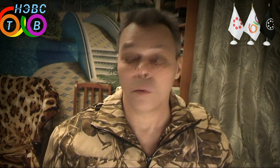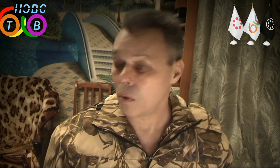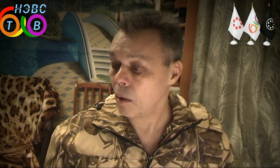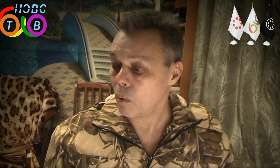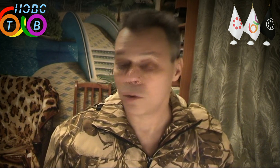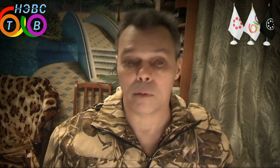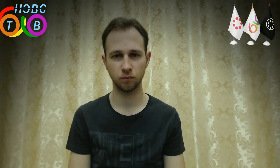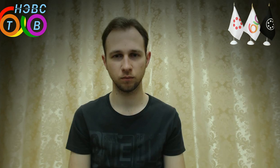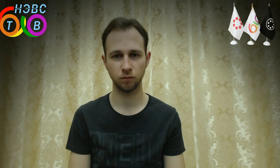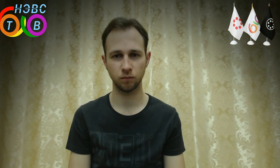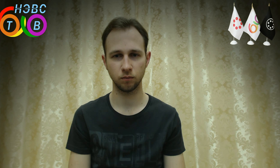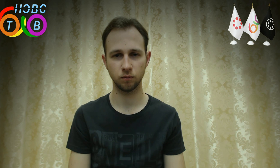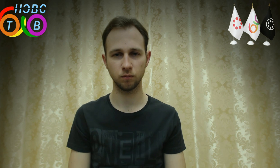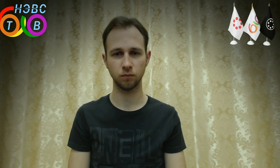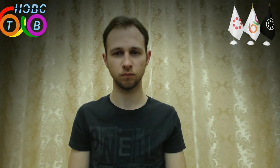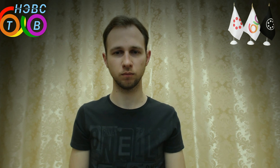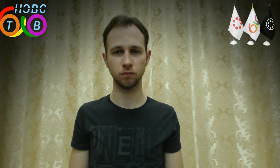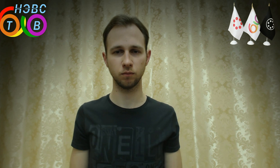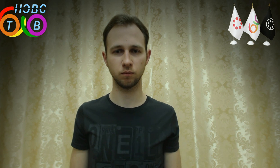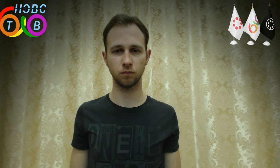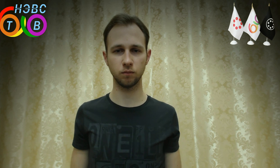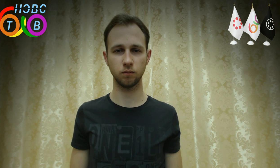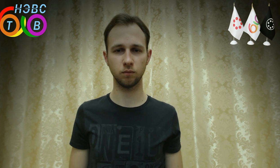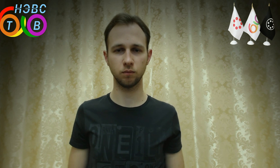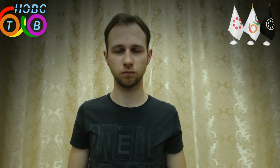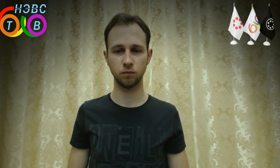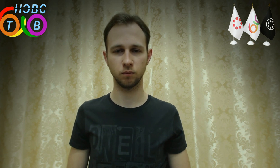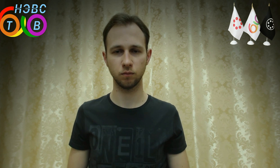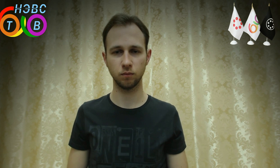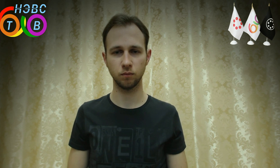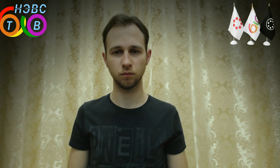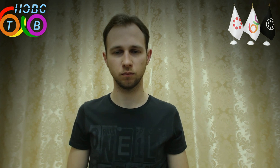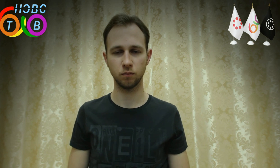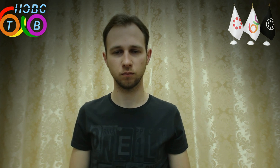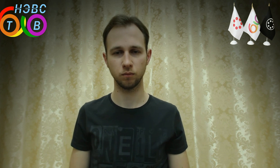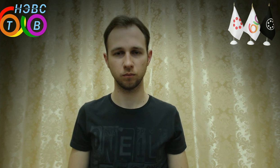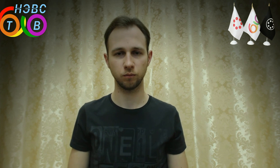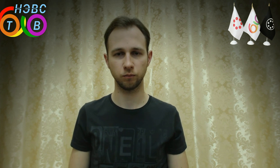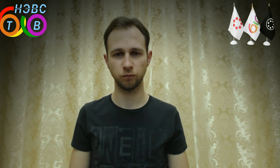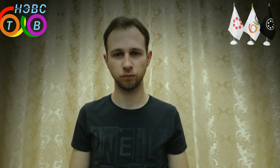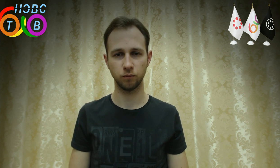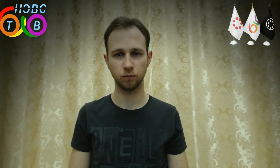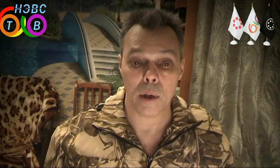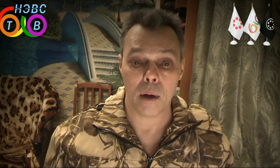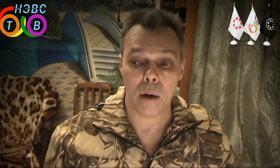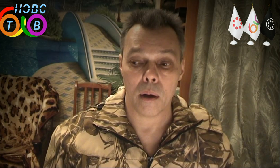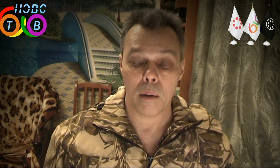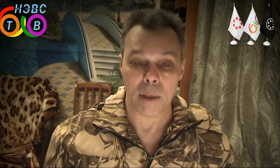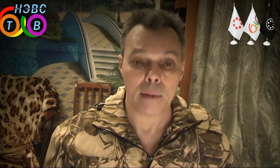Но очень, очень немалый процент говорит за то, что я могу помочь. Понятное